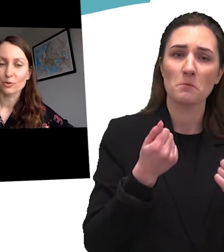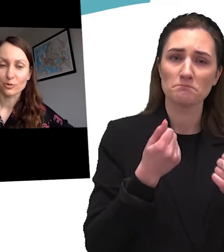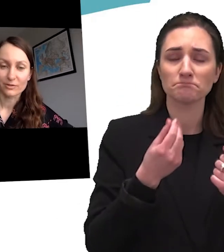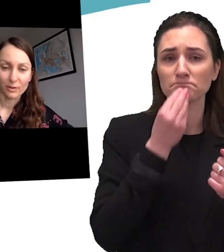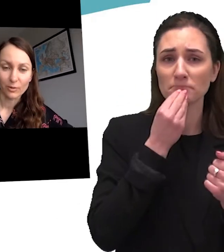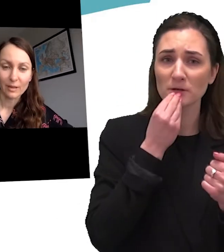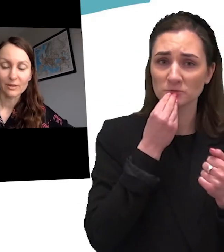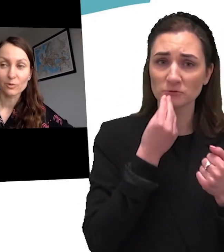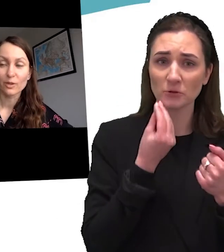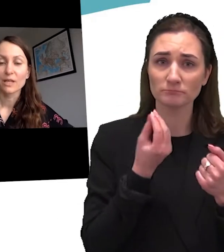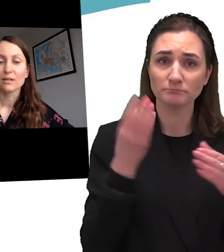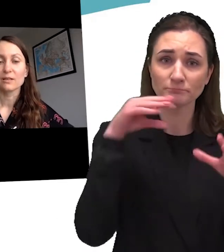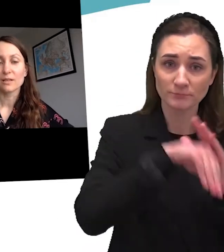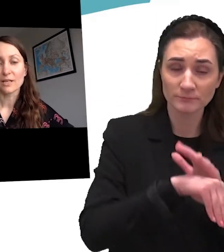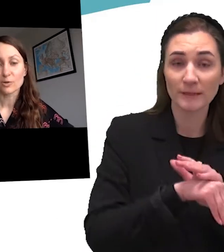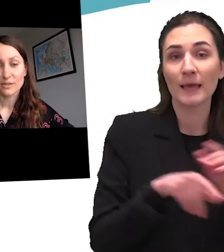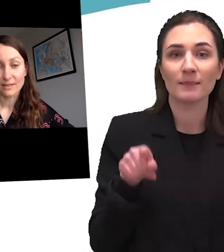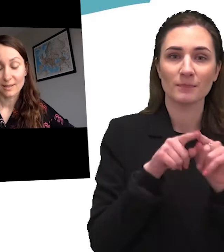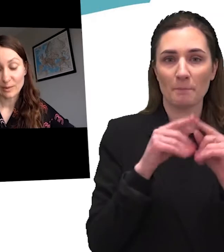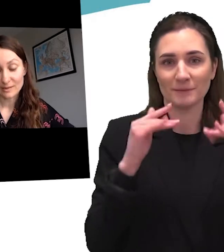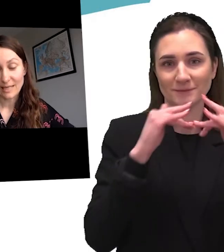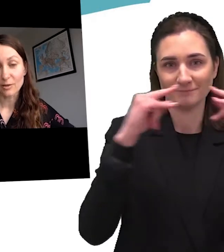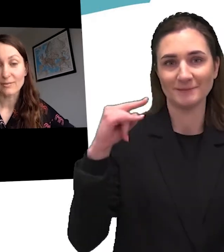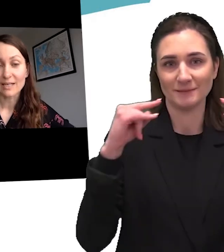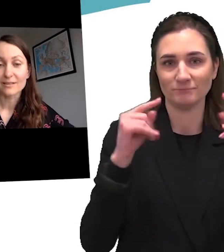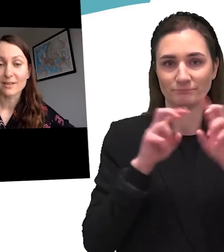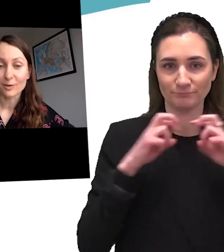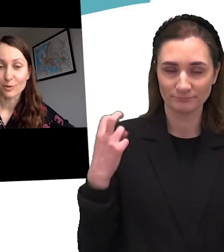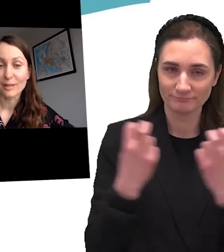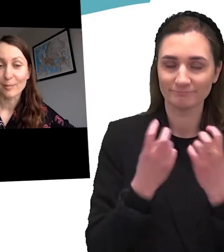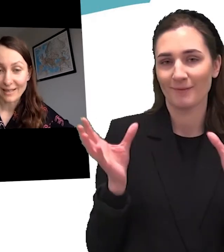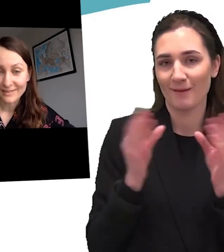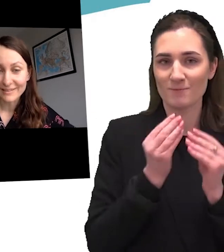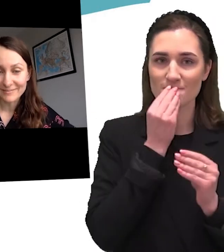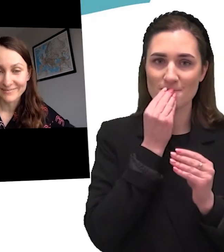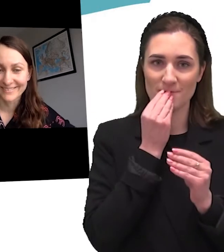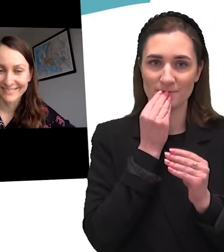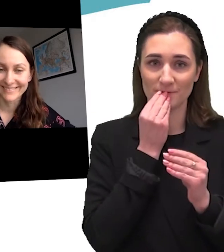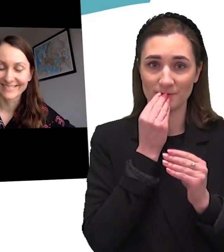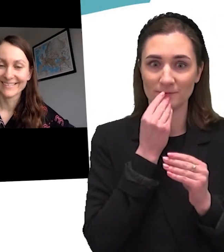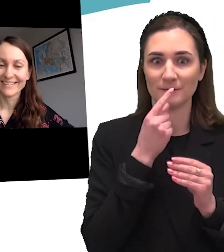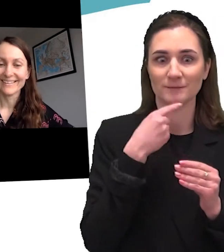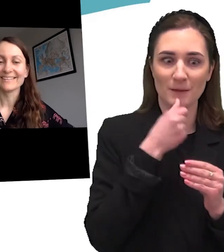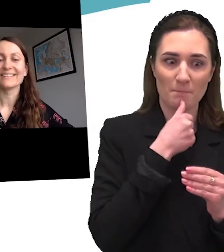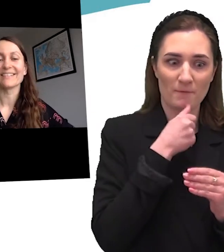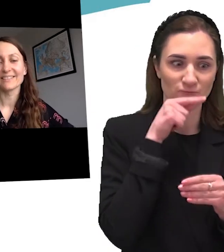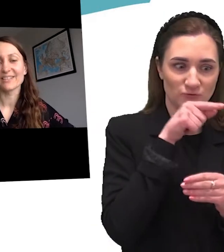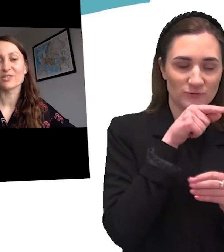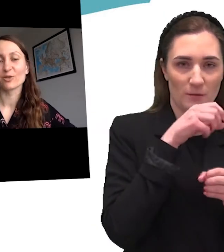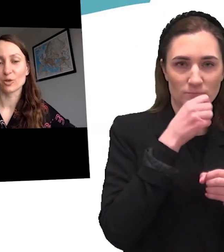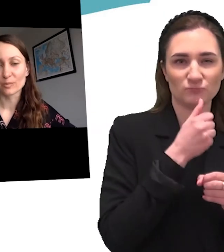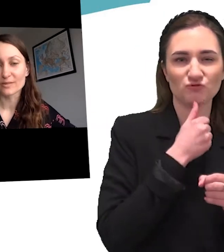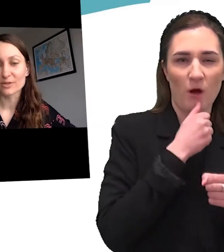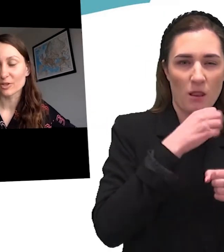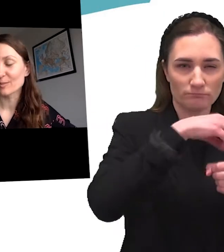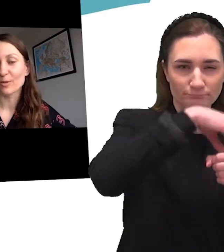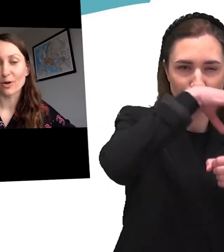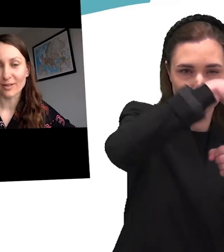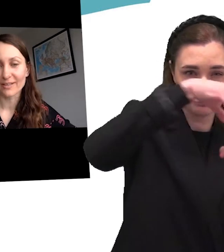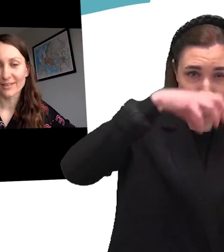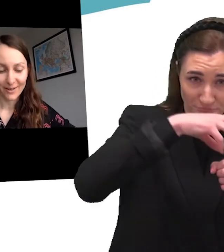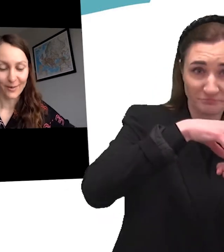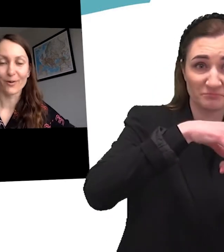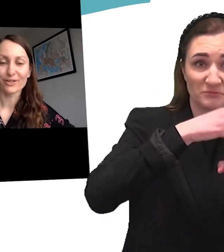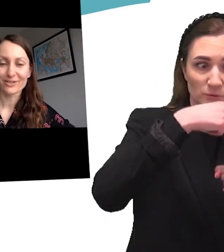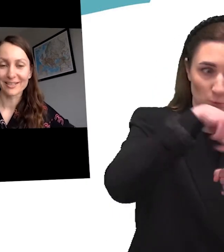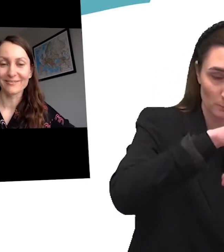daugiau kažkokių sveikų elementų. Ir, aišku, sėdėti prie stalo ir valgyti kartu tą patį. Nesakyt, kad čia jums šitie